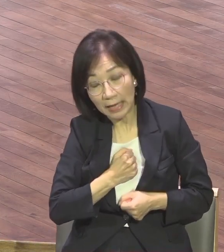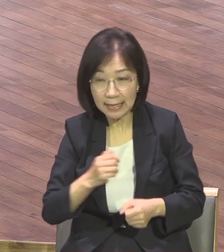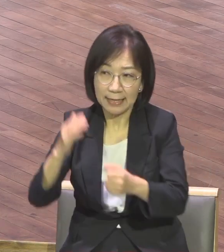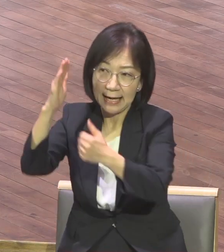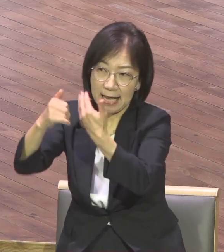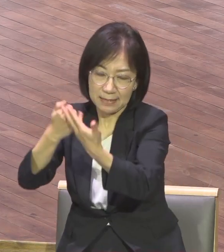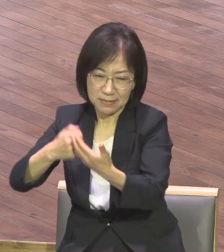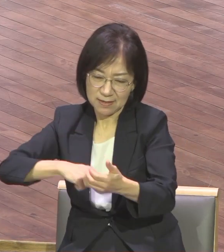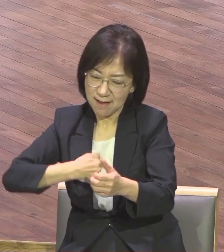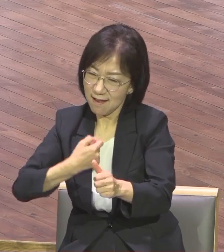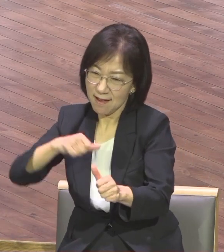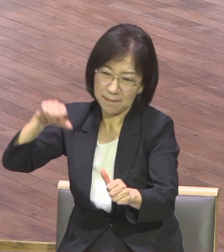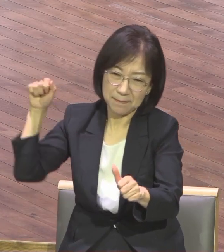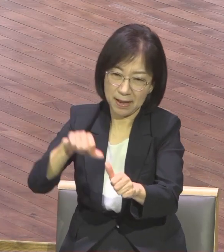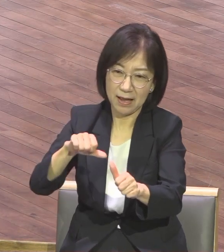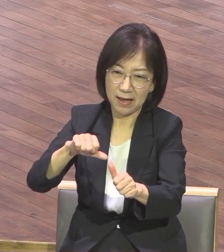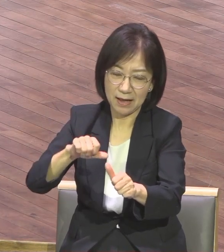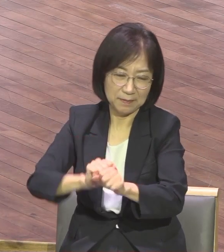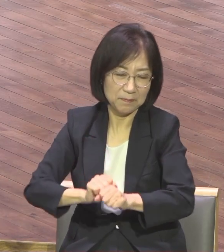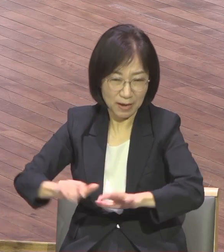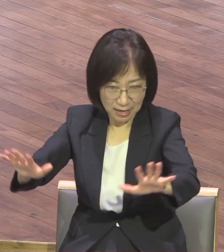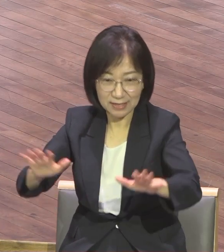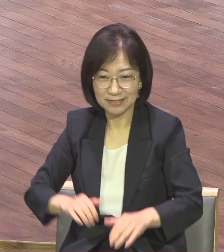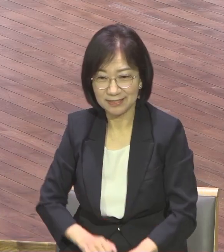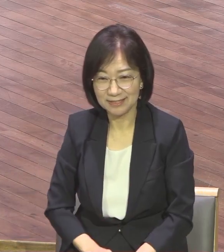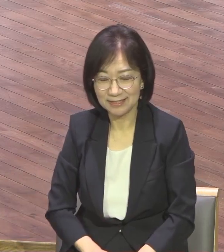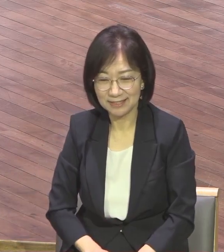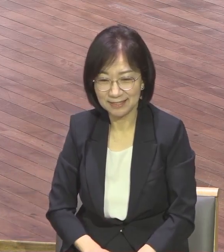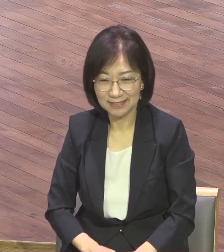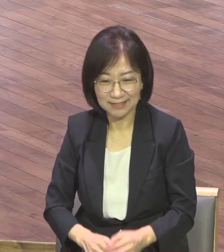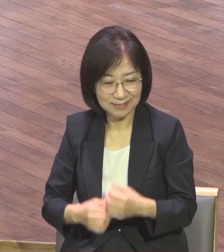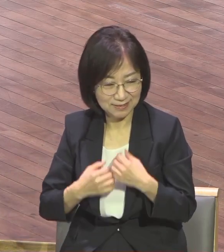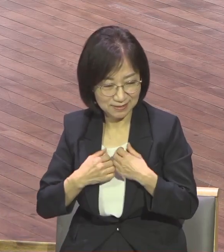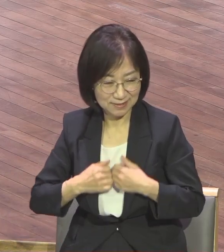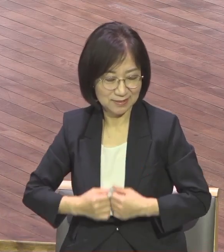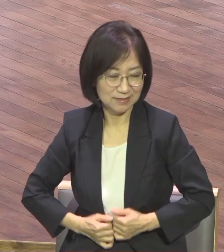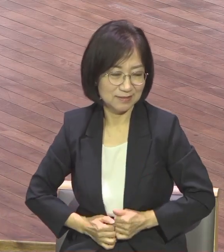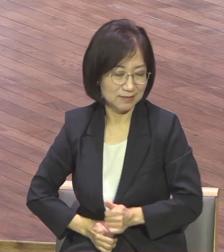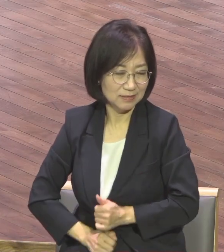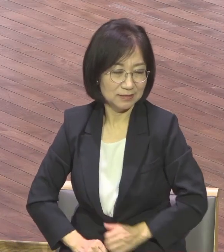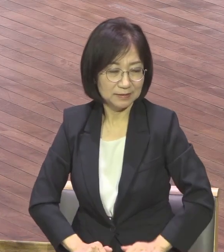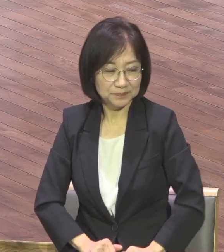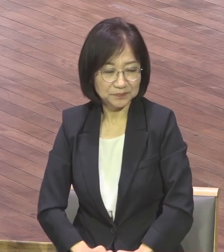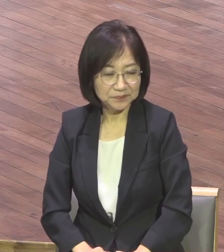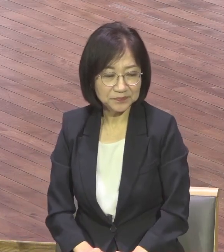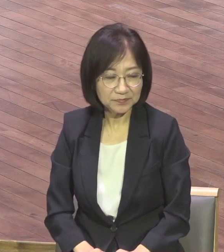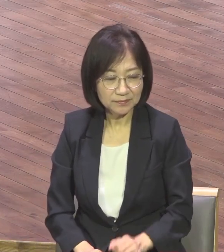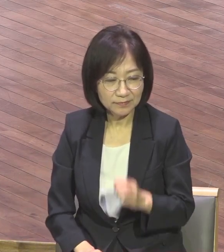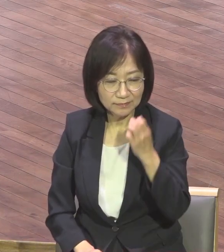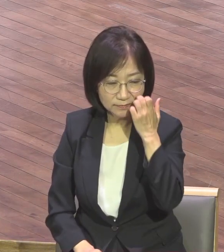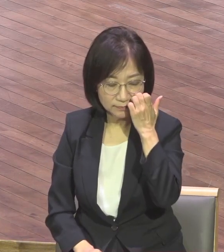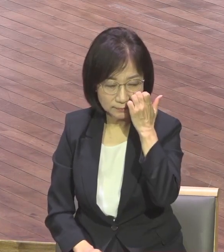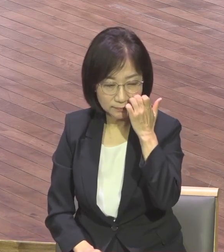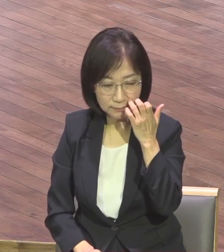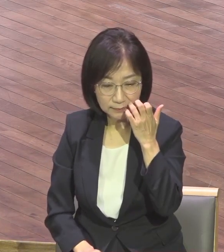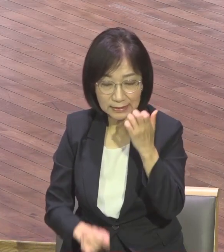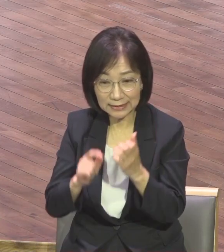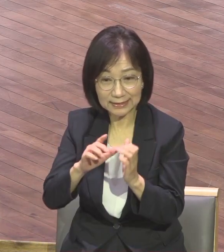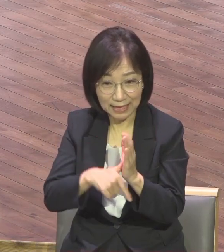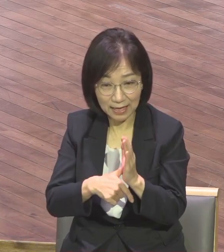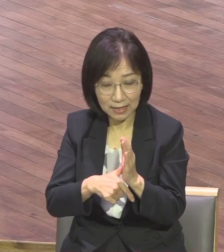망하게 만들었어요. 병들게 만들었어요. 실패하게 만들었어요. 흩어버려. 이때 흩었던 사람들 중에 일부가